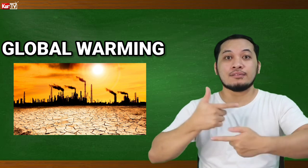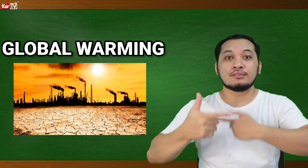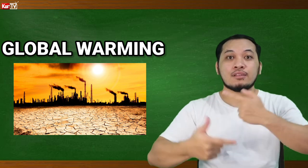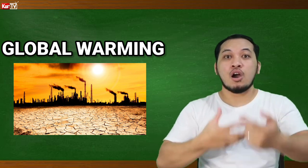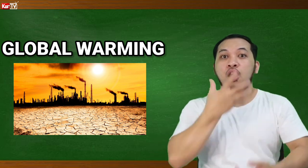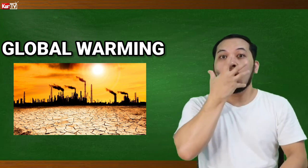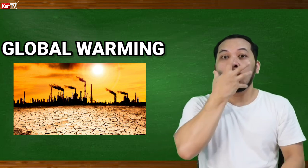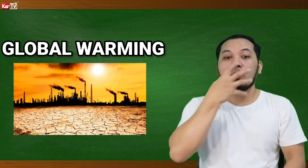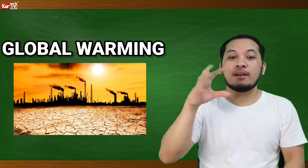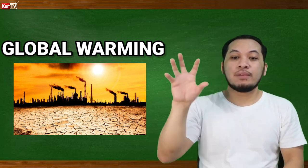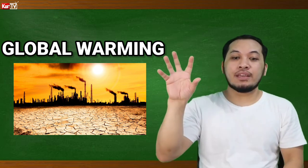warming